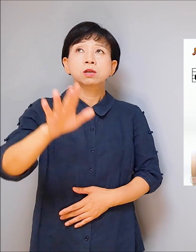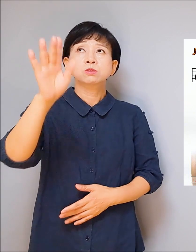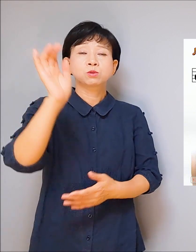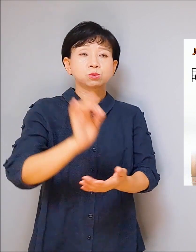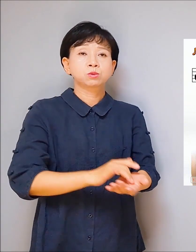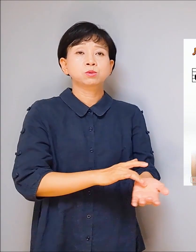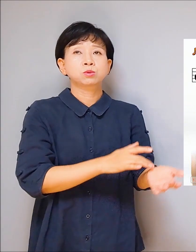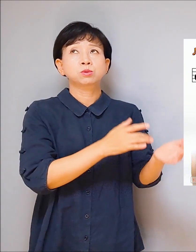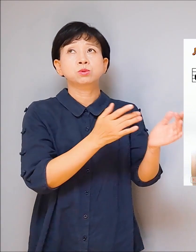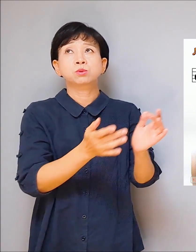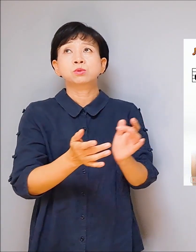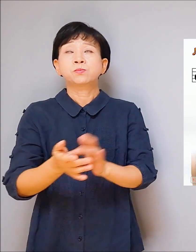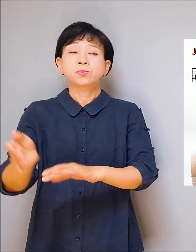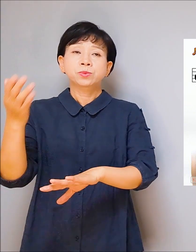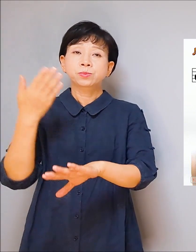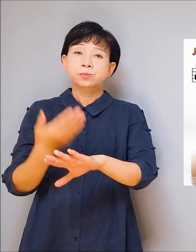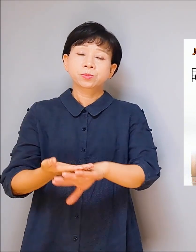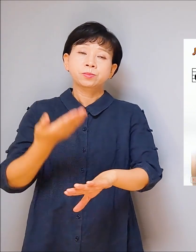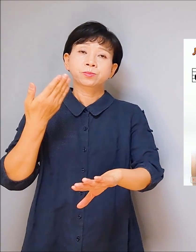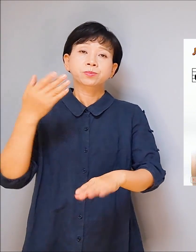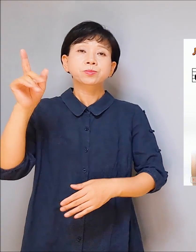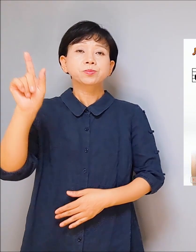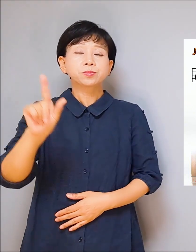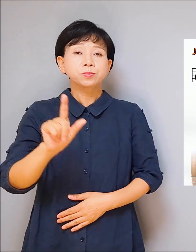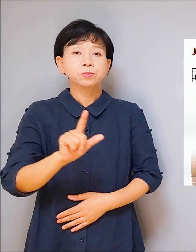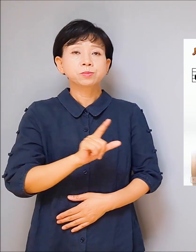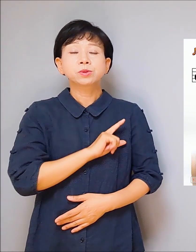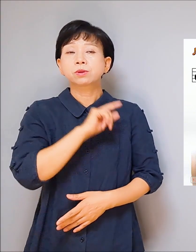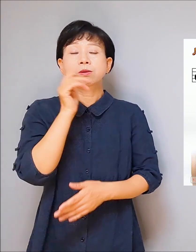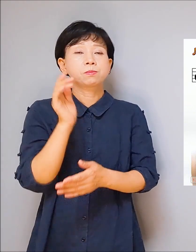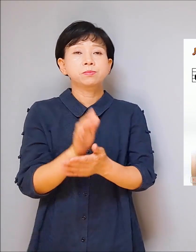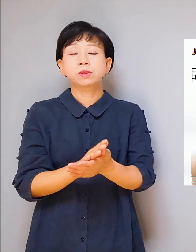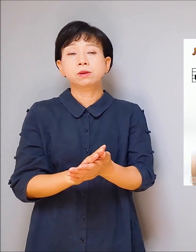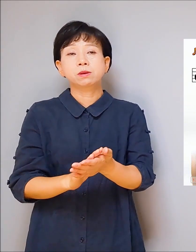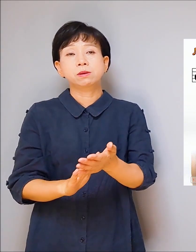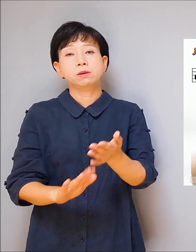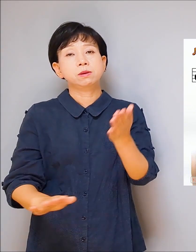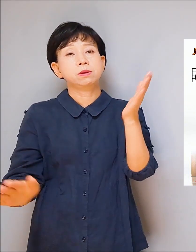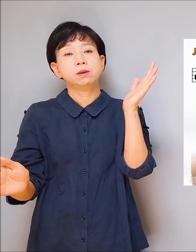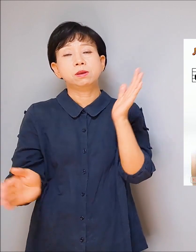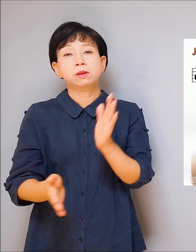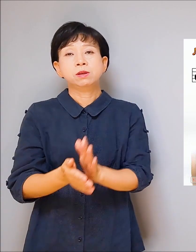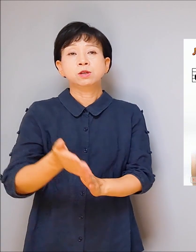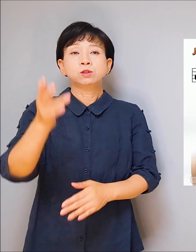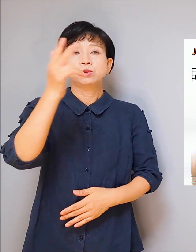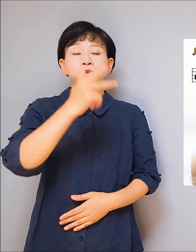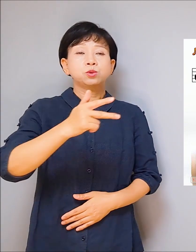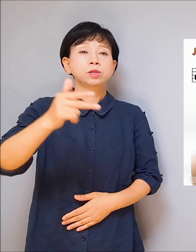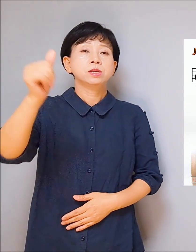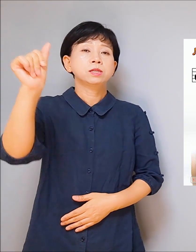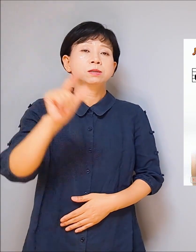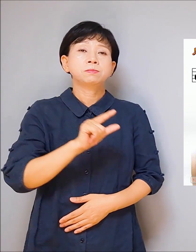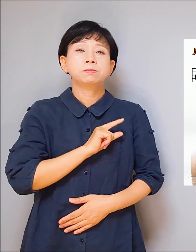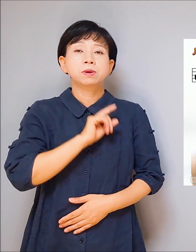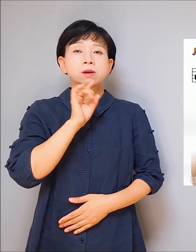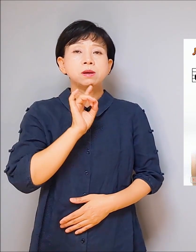오직 예수 다른 이름은 없네. 주